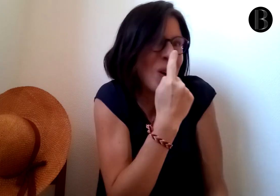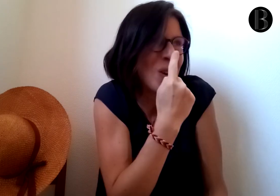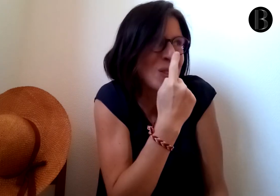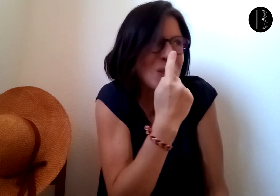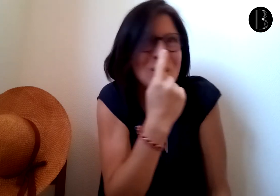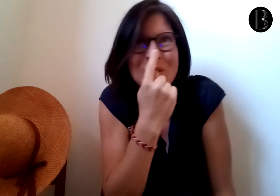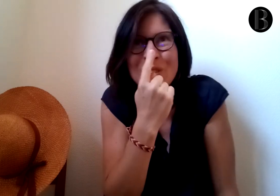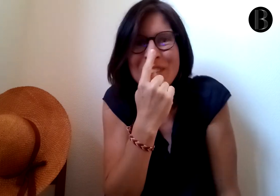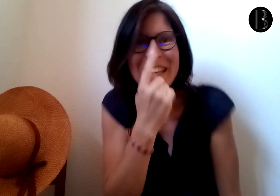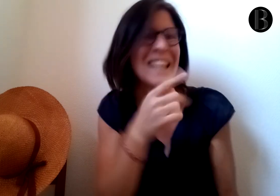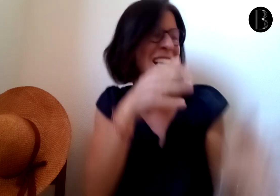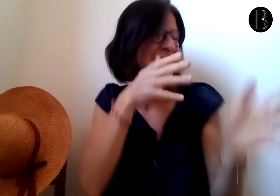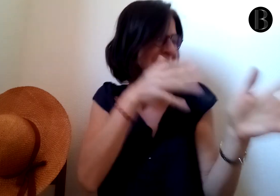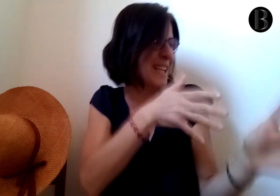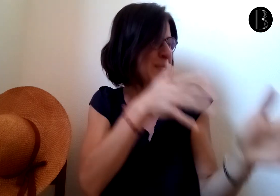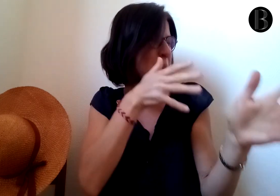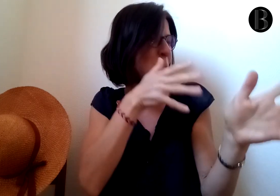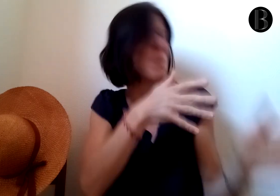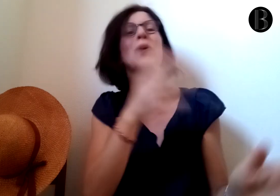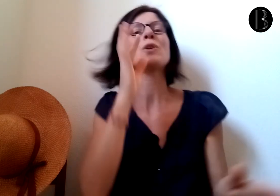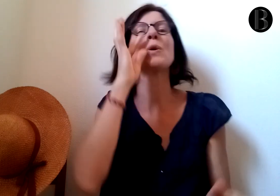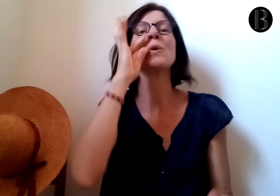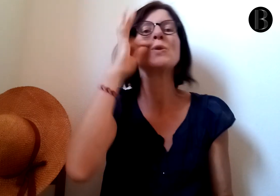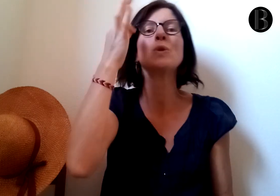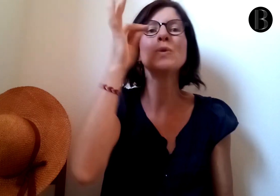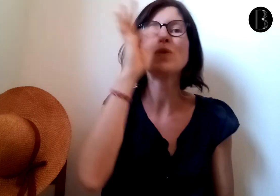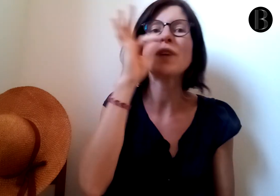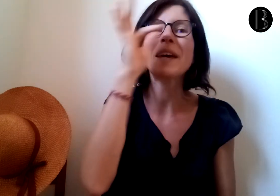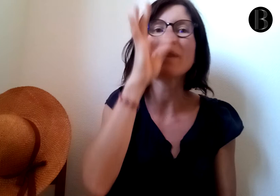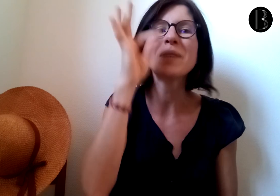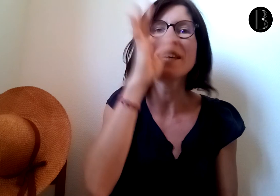Remuant son nez, il se moque du fermier.